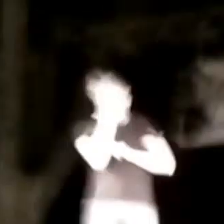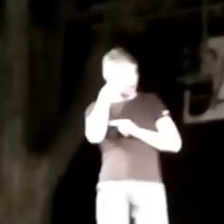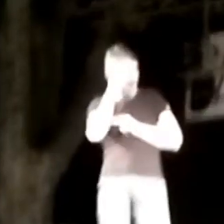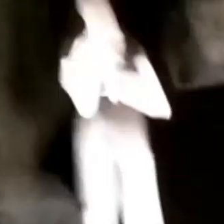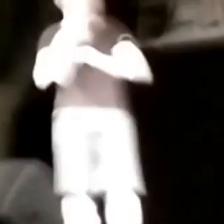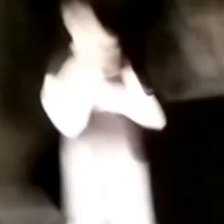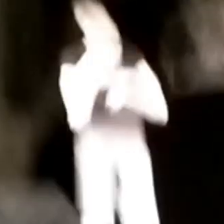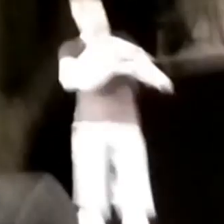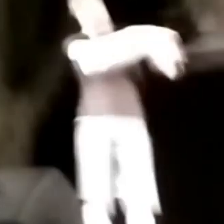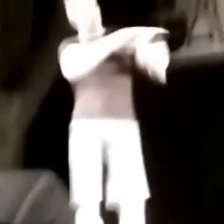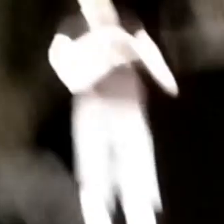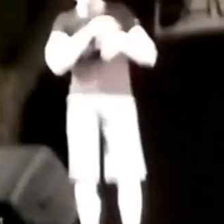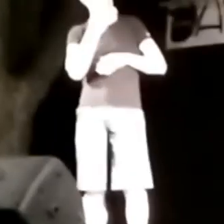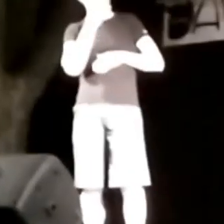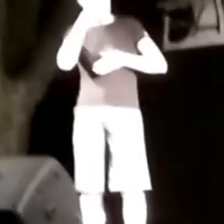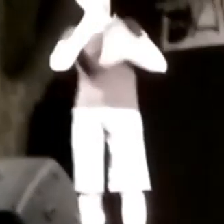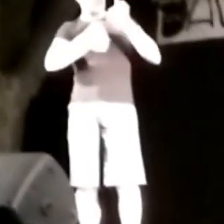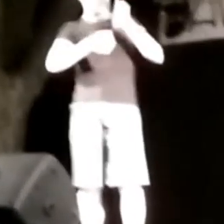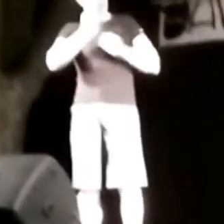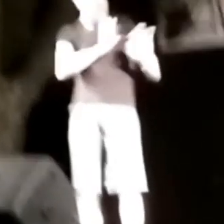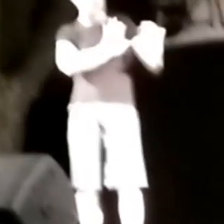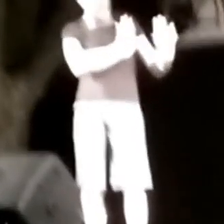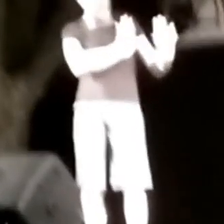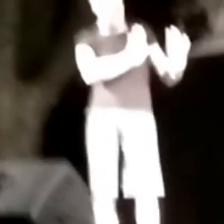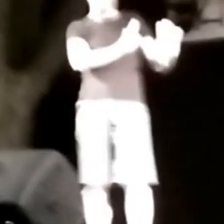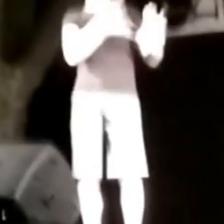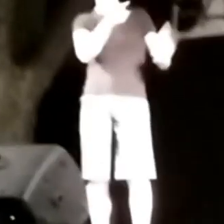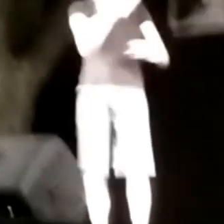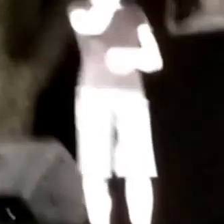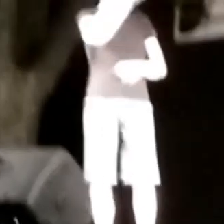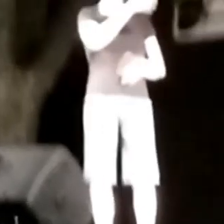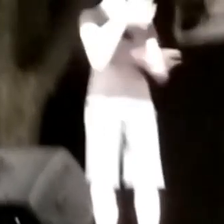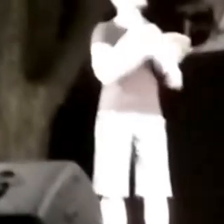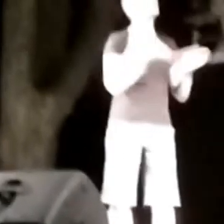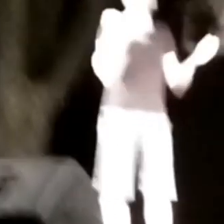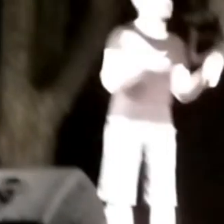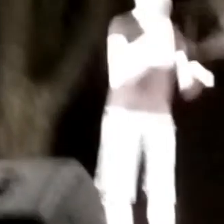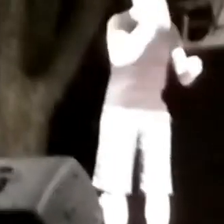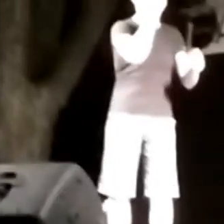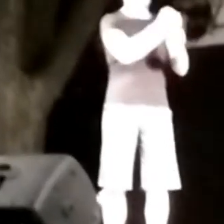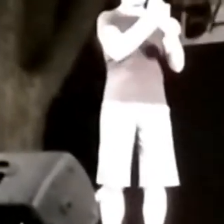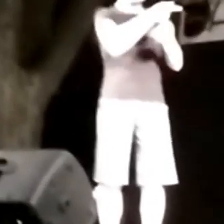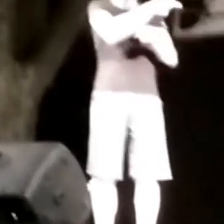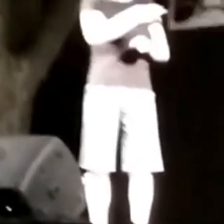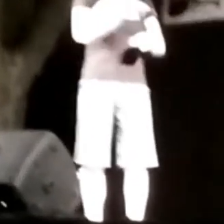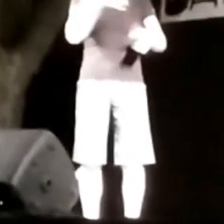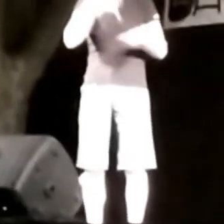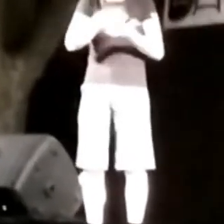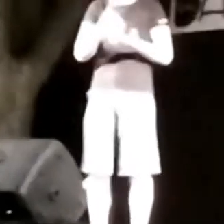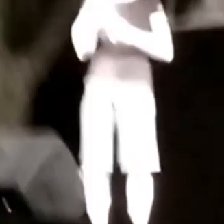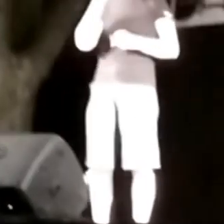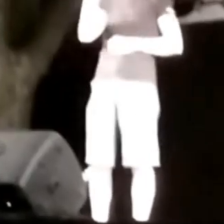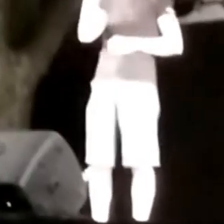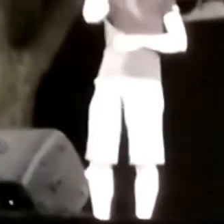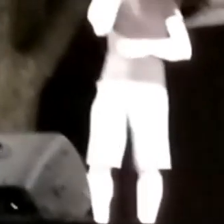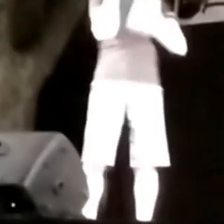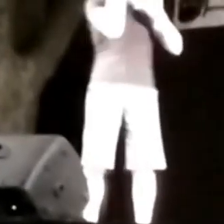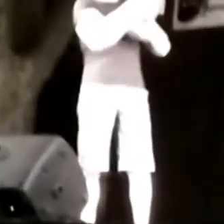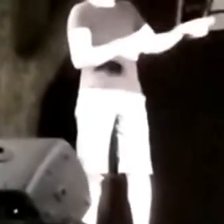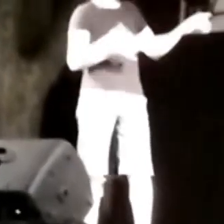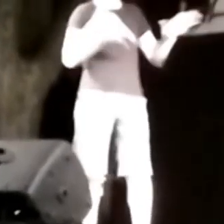convidarem cap en llet i després. I ja està. Vostè ha vingut aquí a treballar i el que ha de fer és netejar aquest pis, perquè en aquest